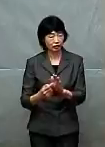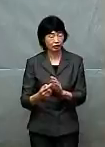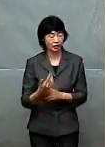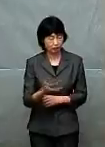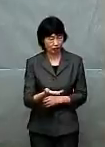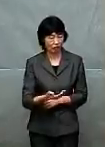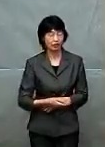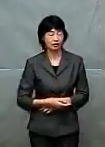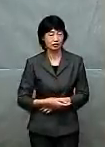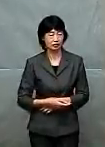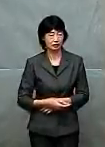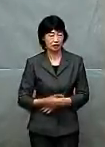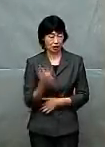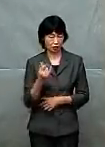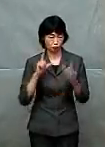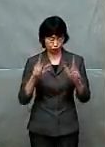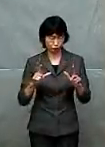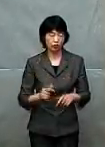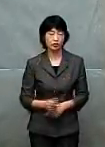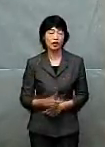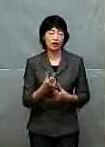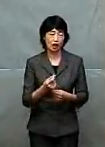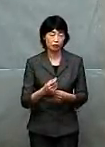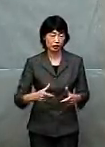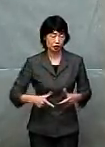震の発生も踏まえてですね、